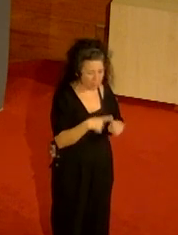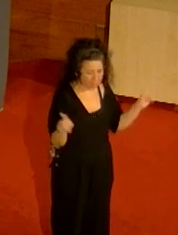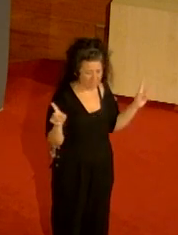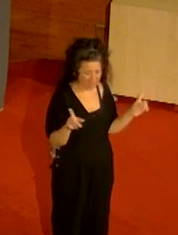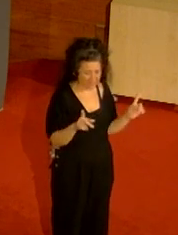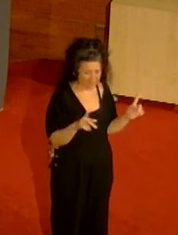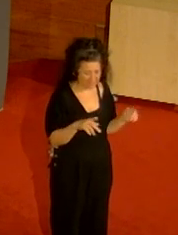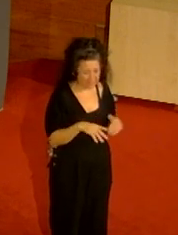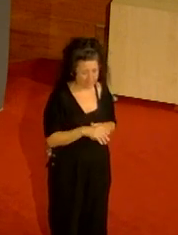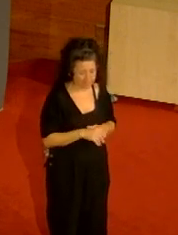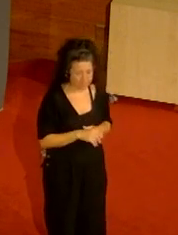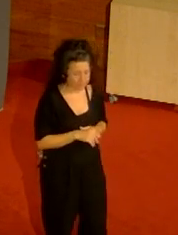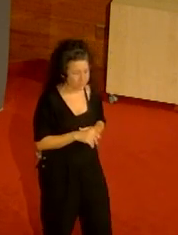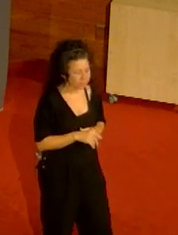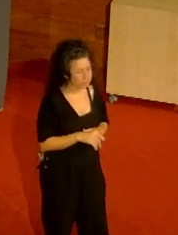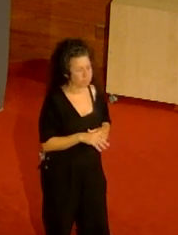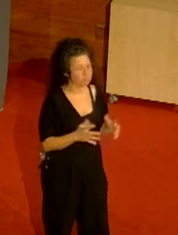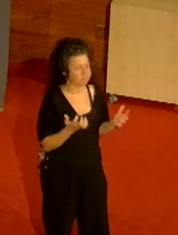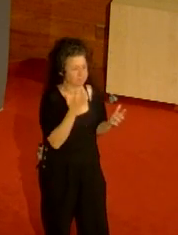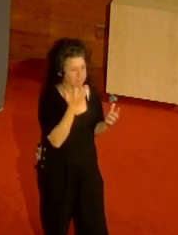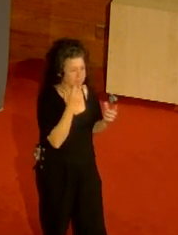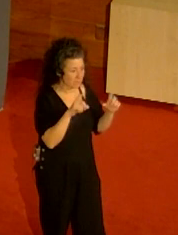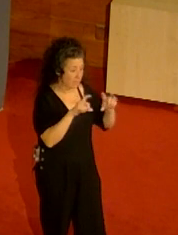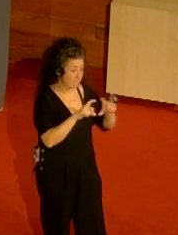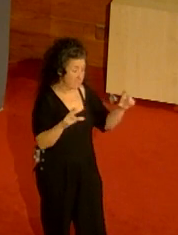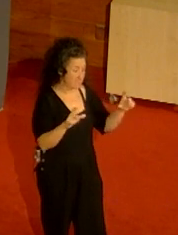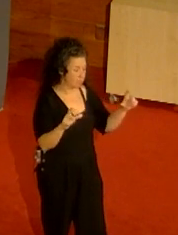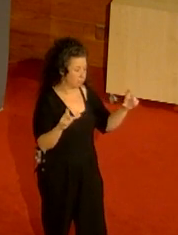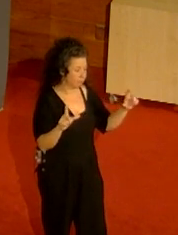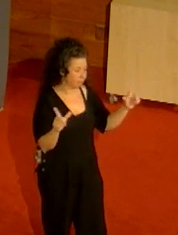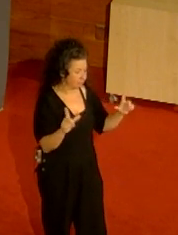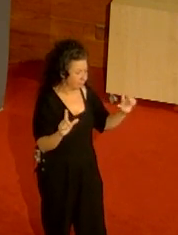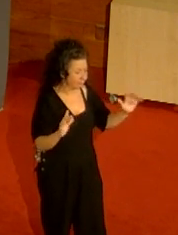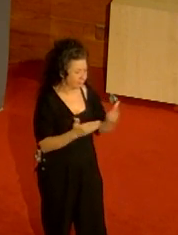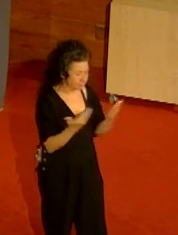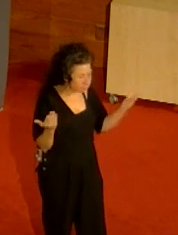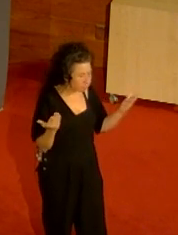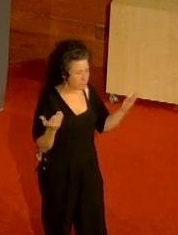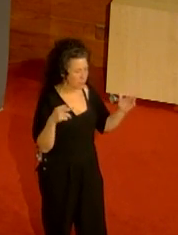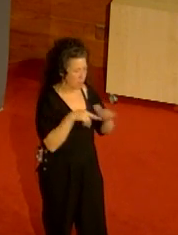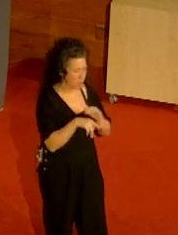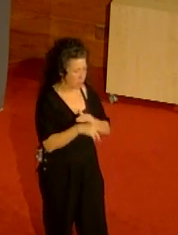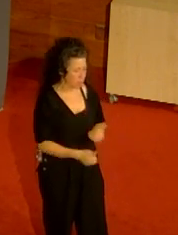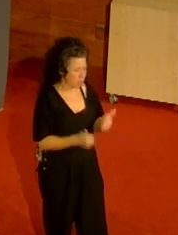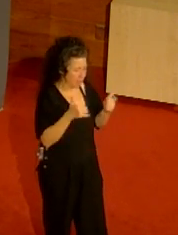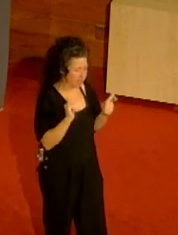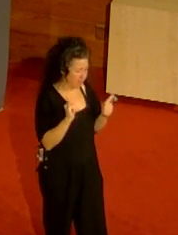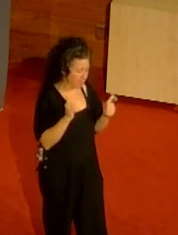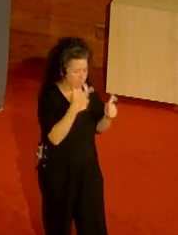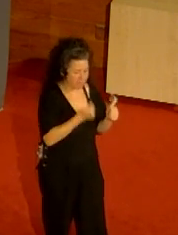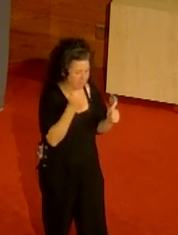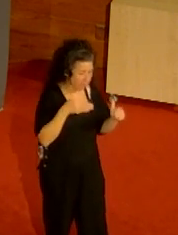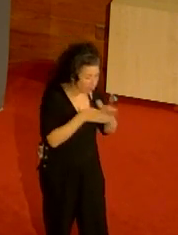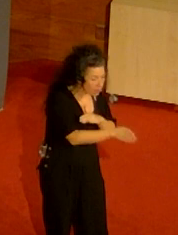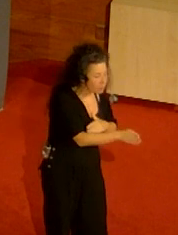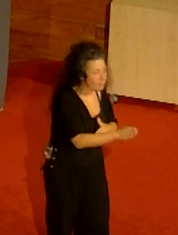grande tiene más recursos, más facilidad para llegar a muchos lugares, pero también muchas